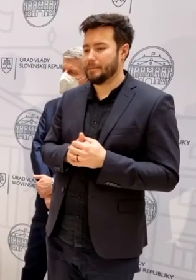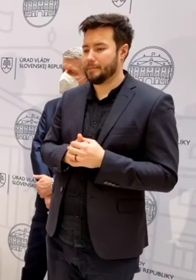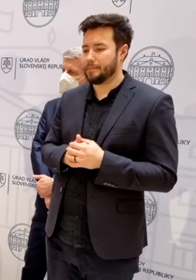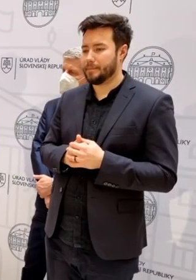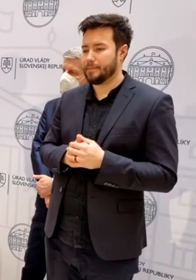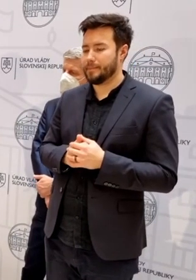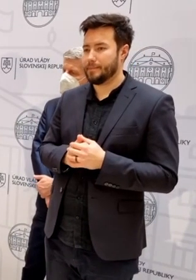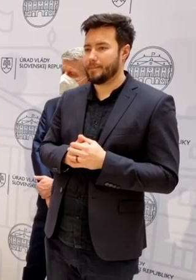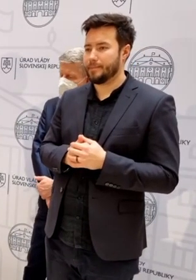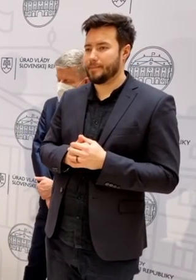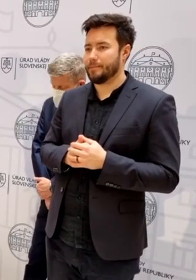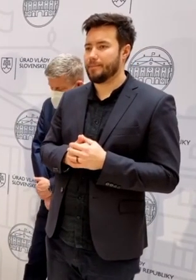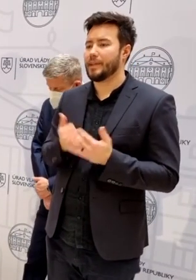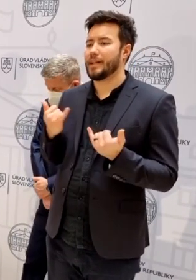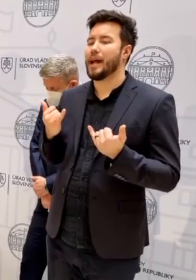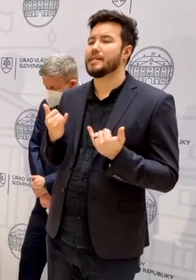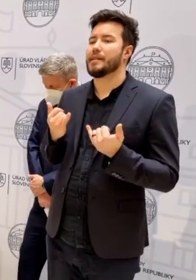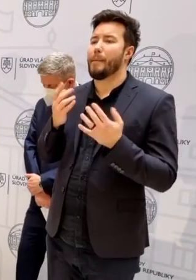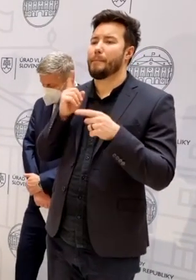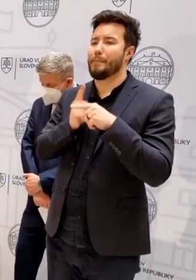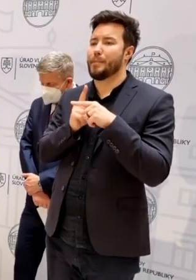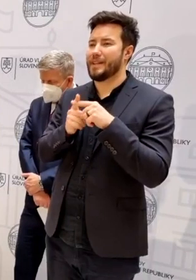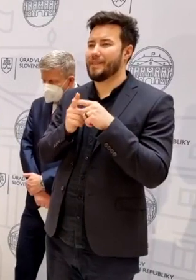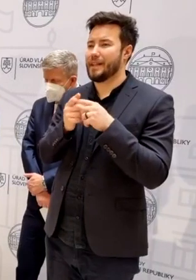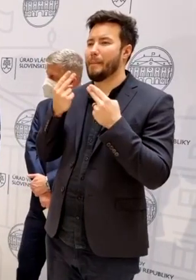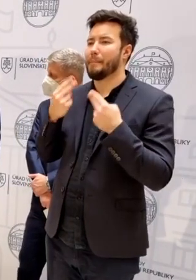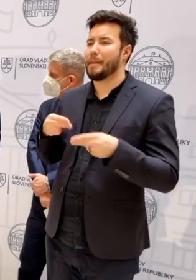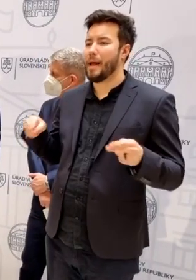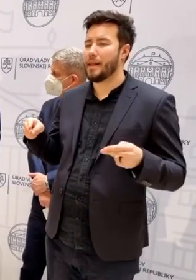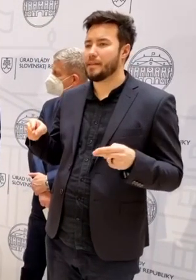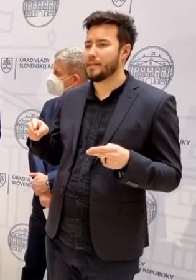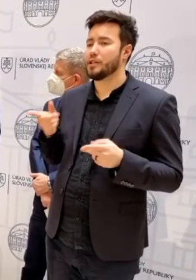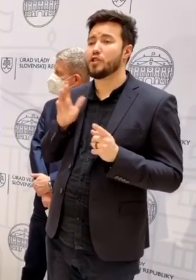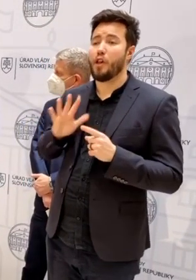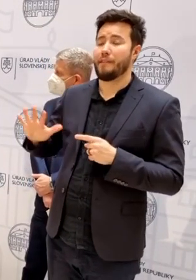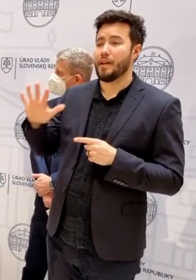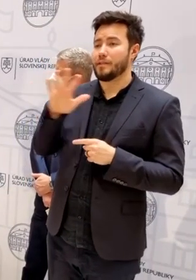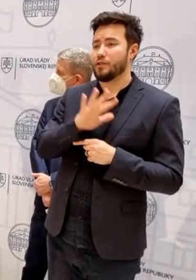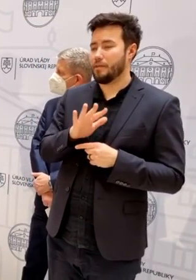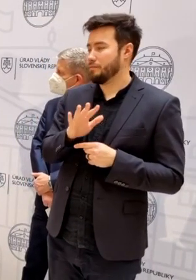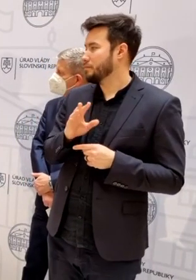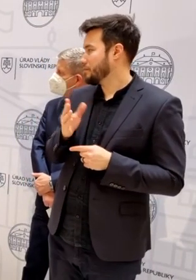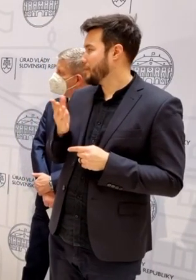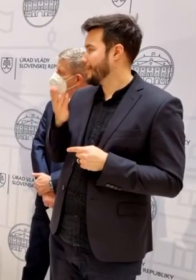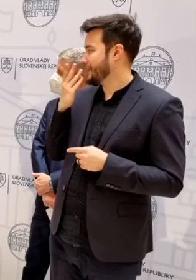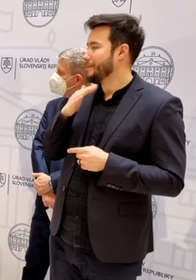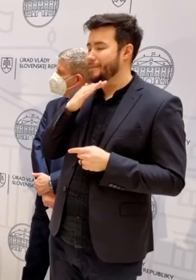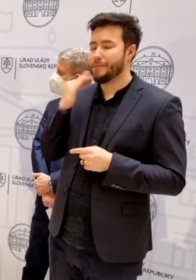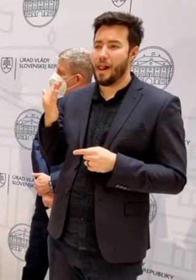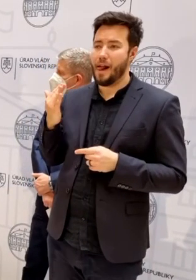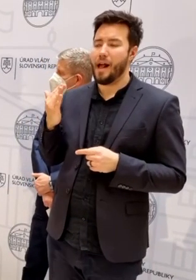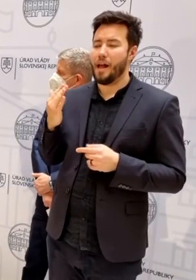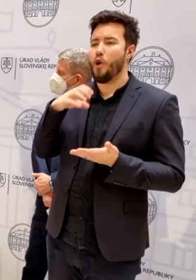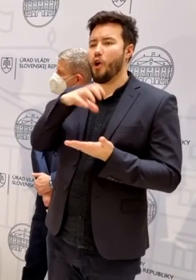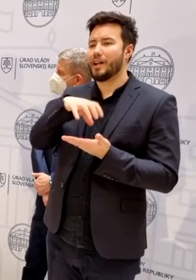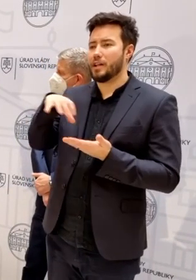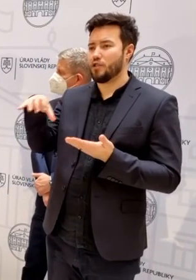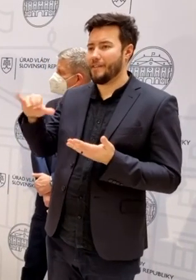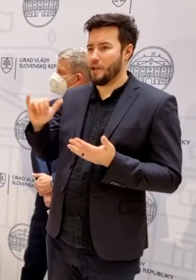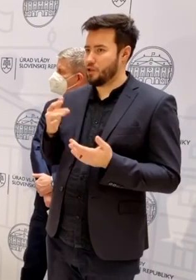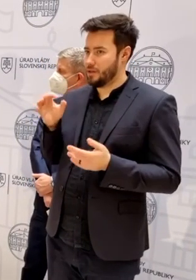na Slovensku, tak je vlastne množstvo okresov, ktoré dosahujú veľmi vysoké